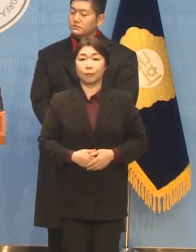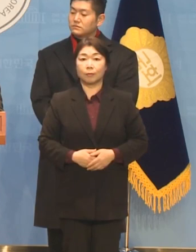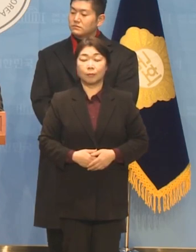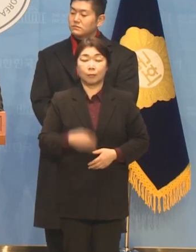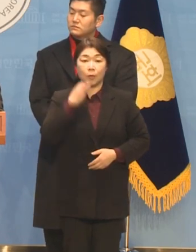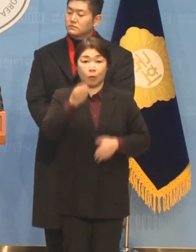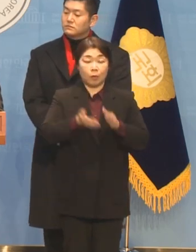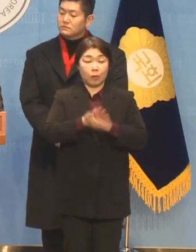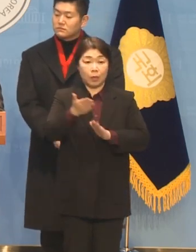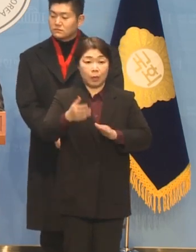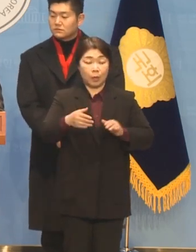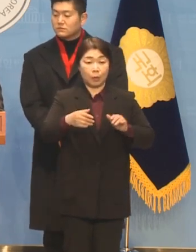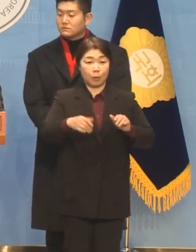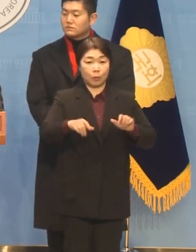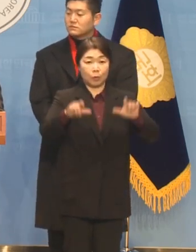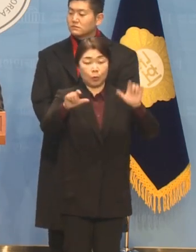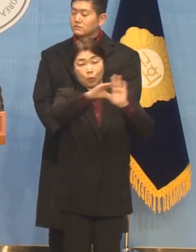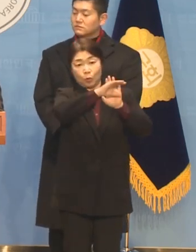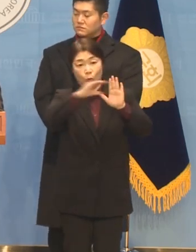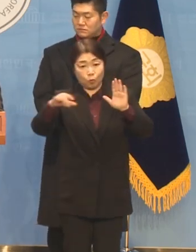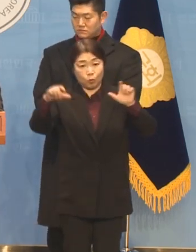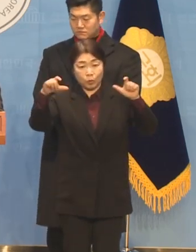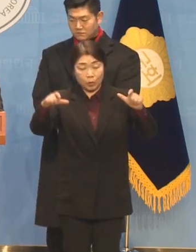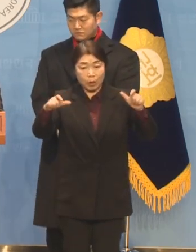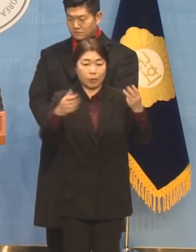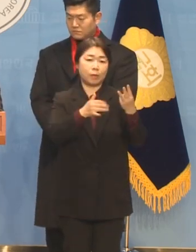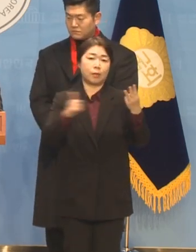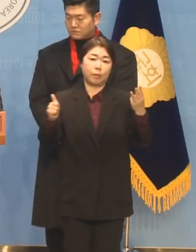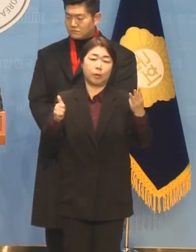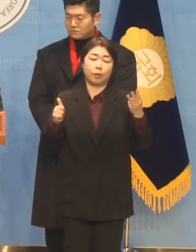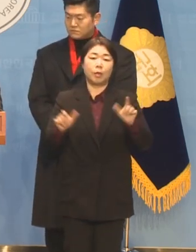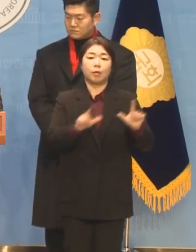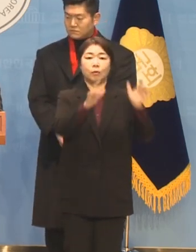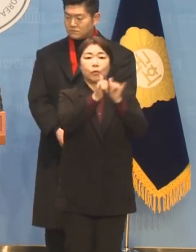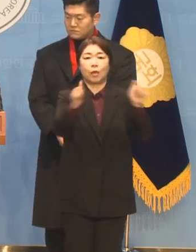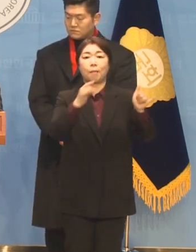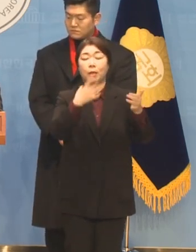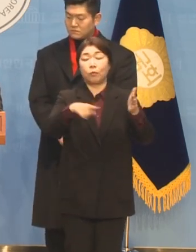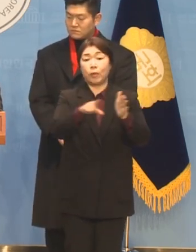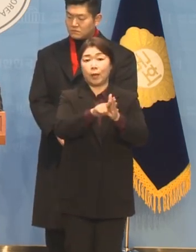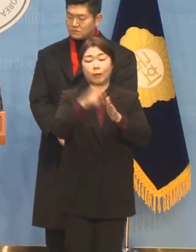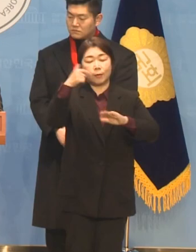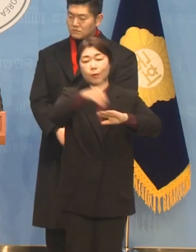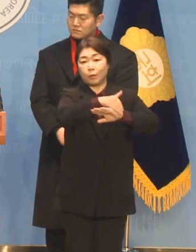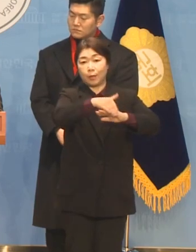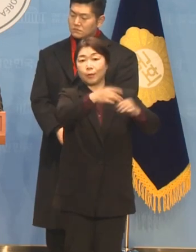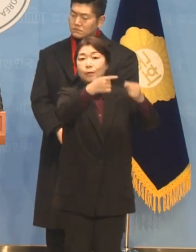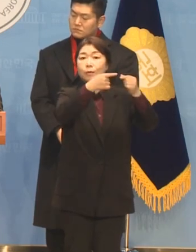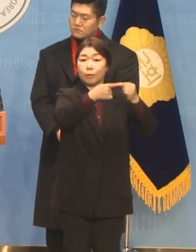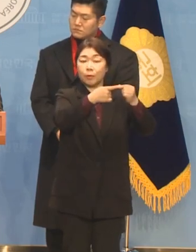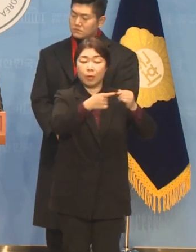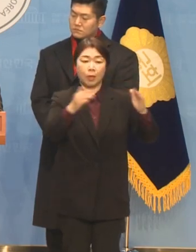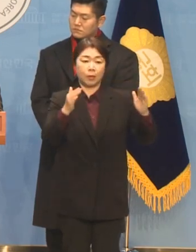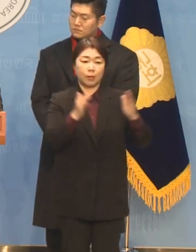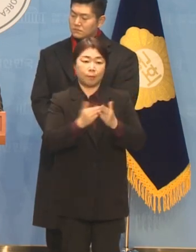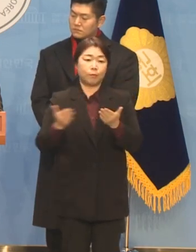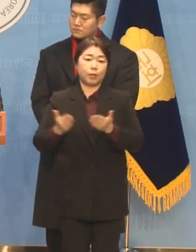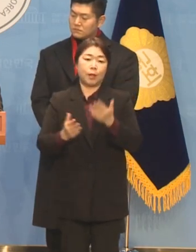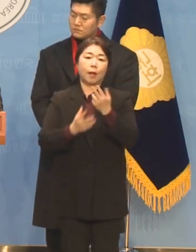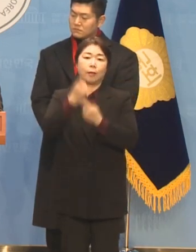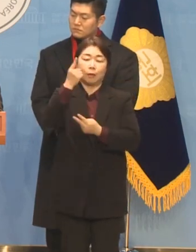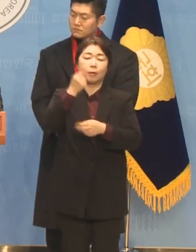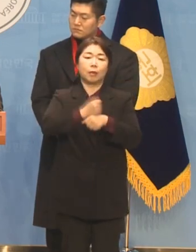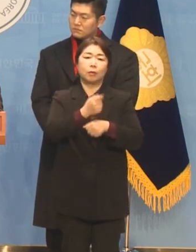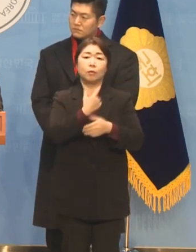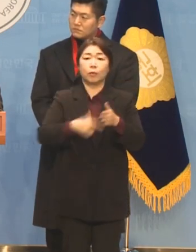서울시 동부벨트 3인의 오직 주민만을 위한 이기적 정책, 그 첫 번째 직주일체를 위한